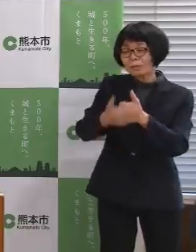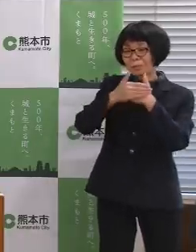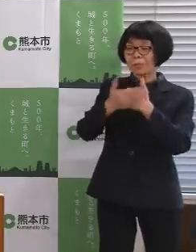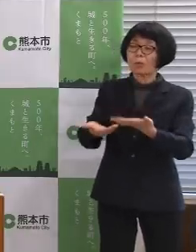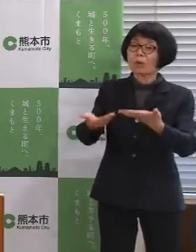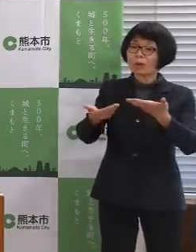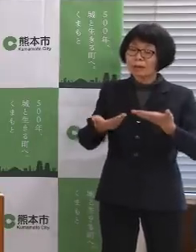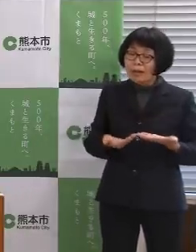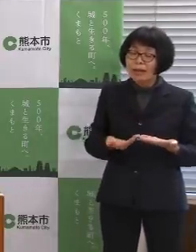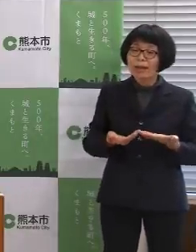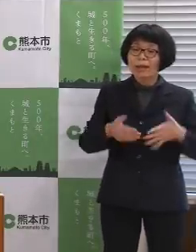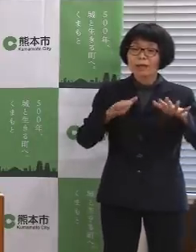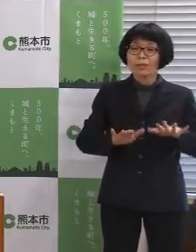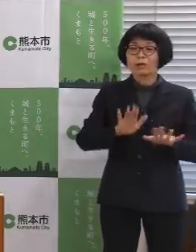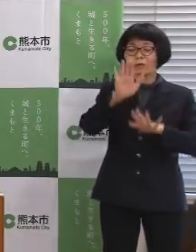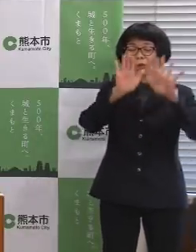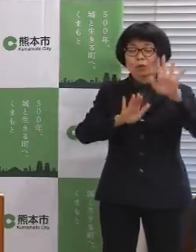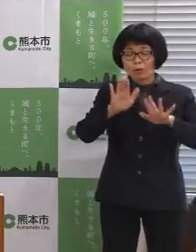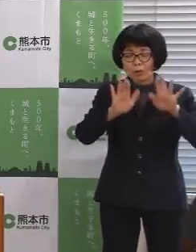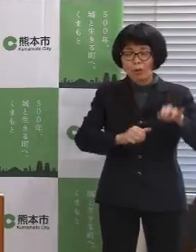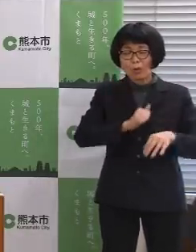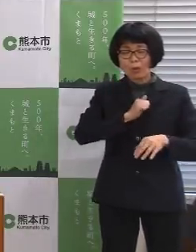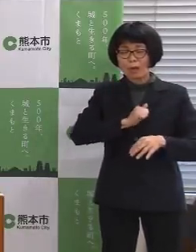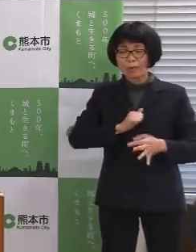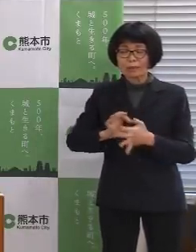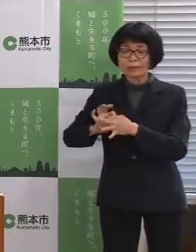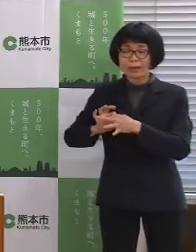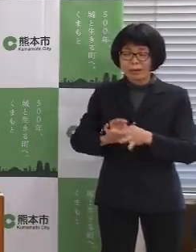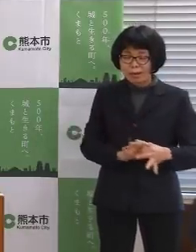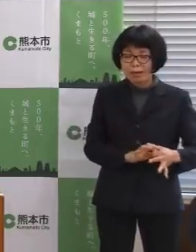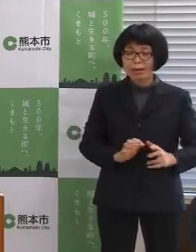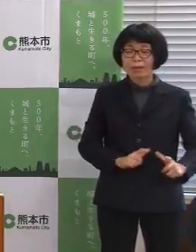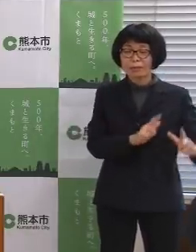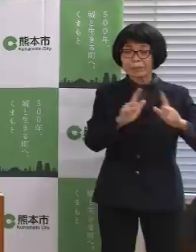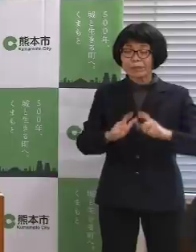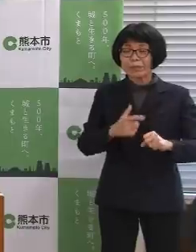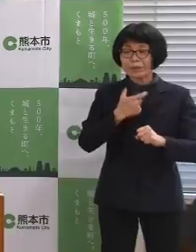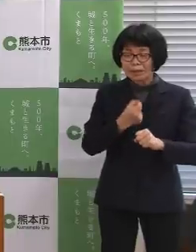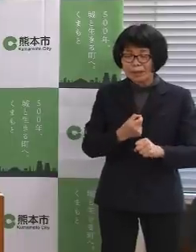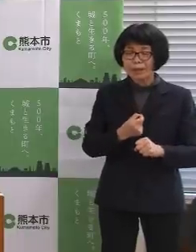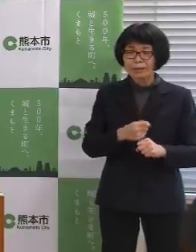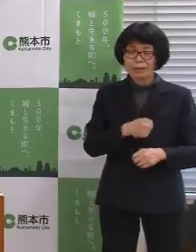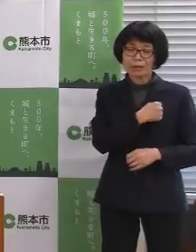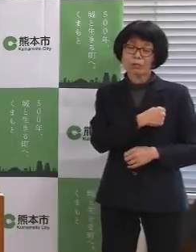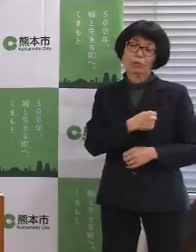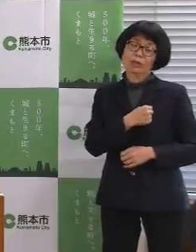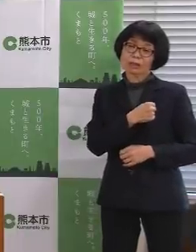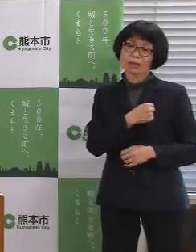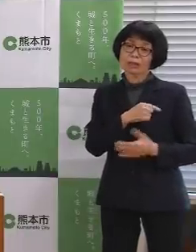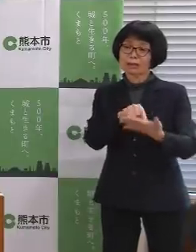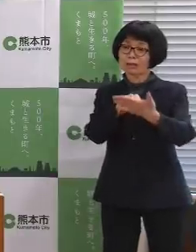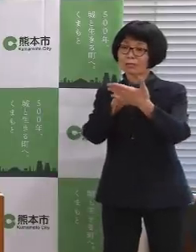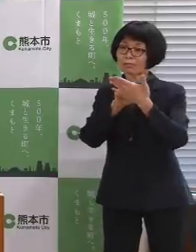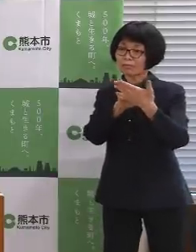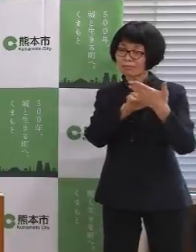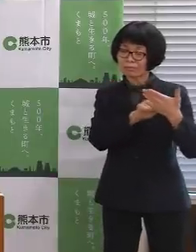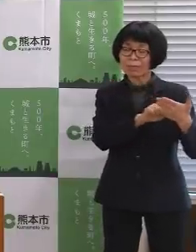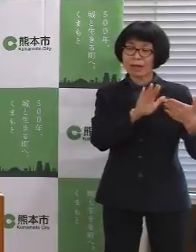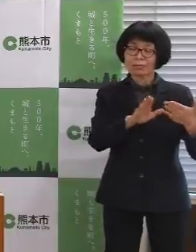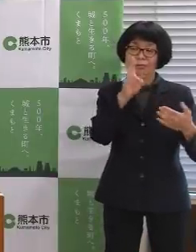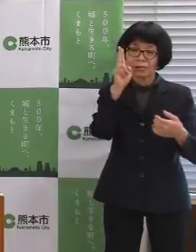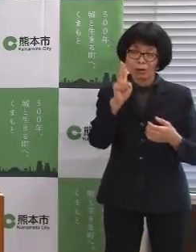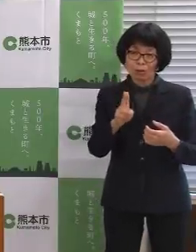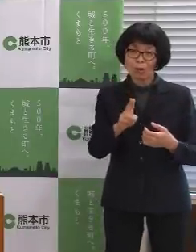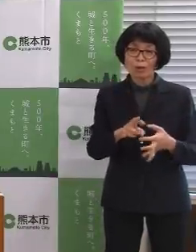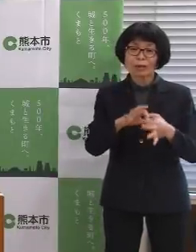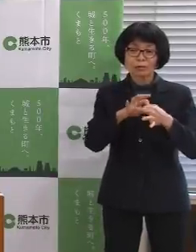か今の状況を我慢しながらですね、過ごしたいということが、強くあられるというふうに思いますので、その辺は